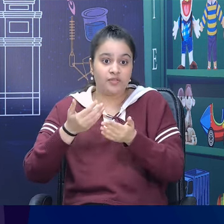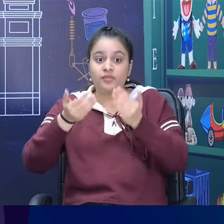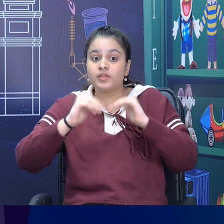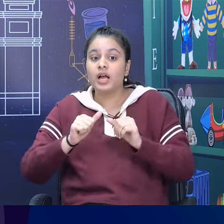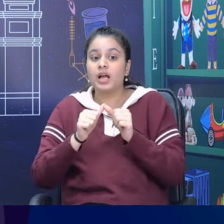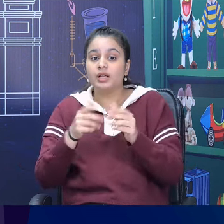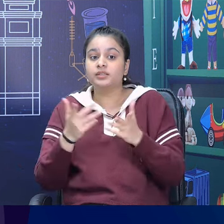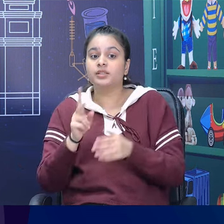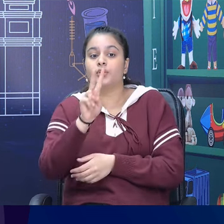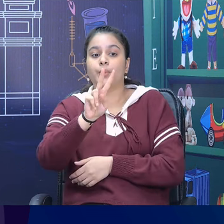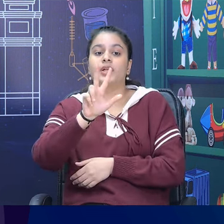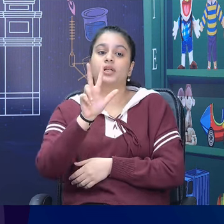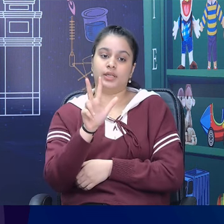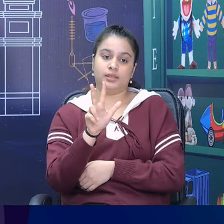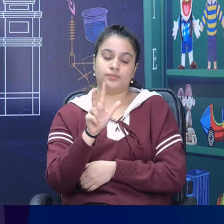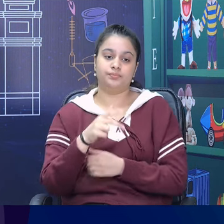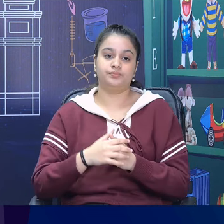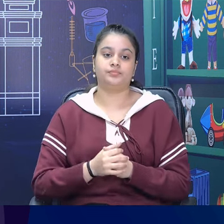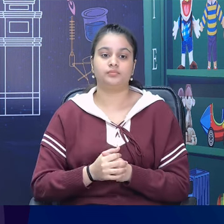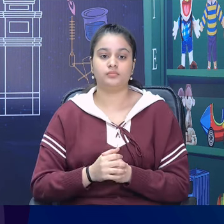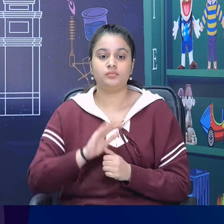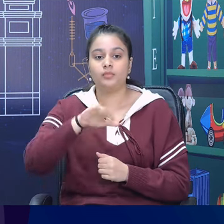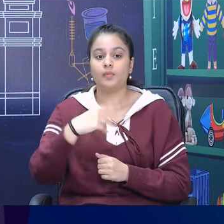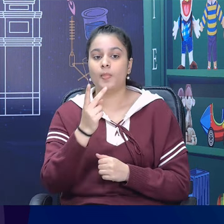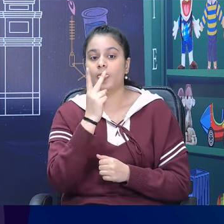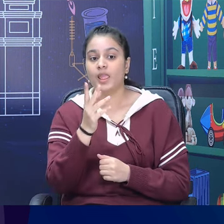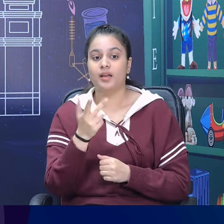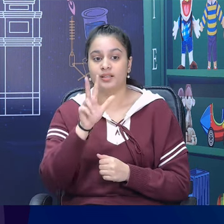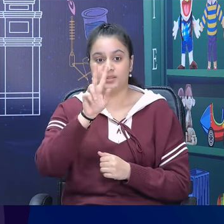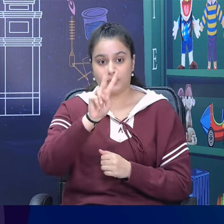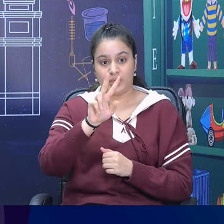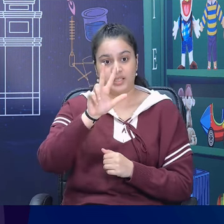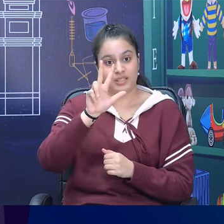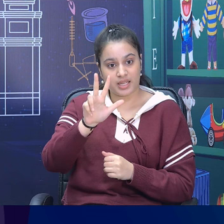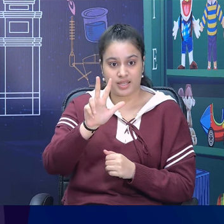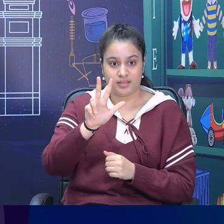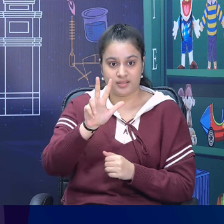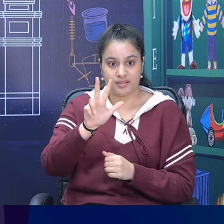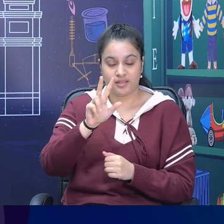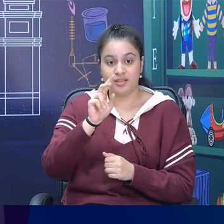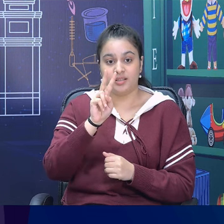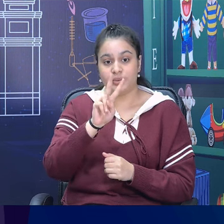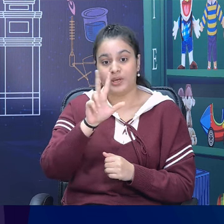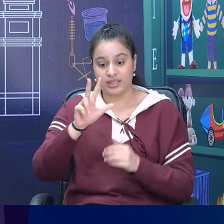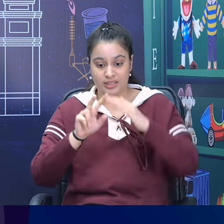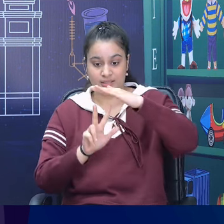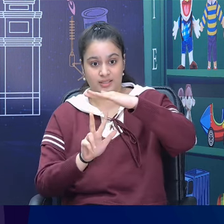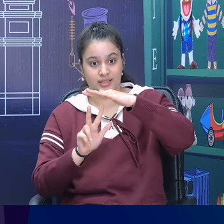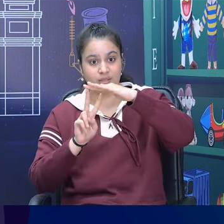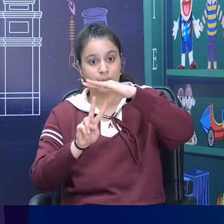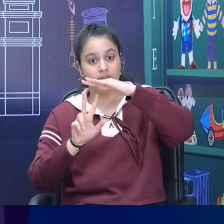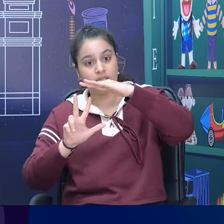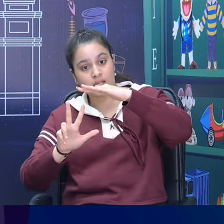है 28 देन आप देखेंगे कि जो 28 है यही हमें जो है 28 इससे डिनो मिनेट को